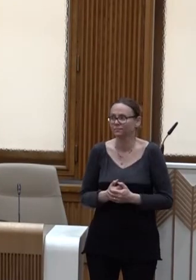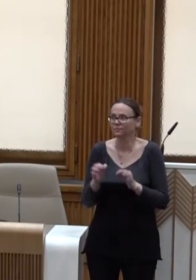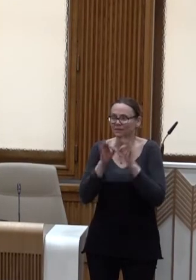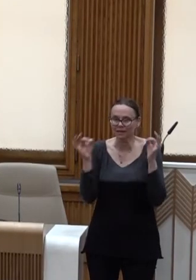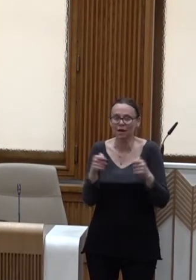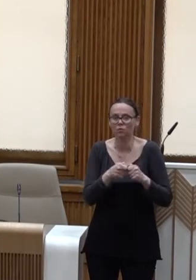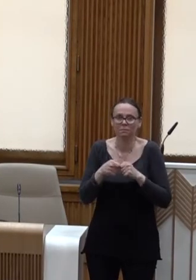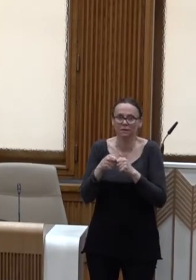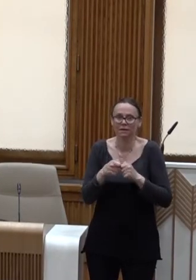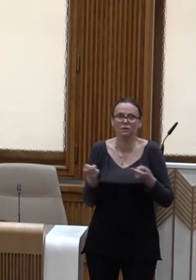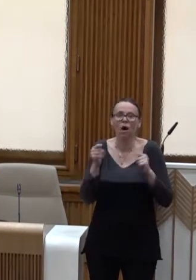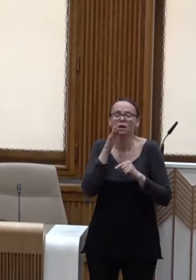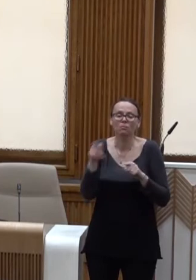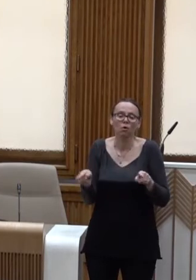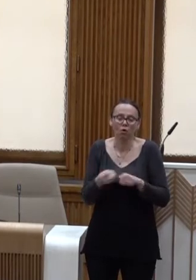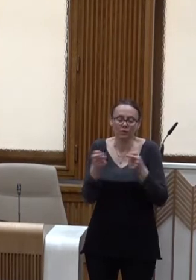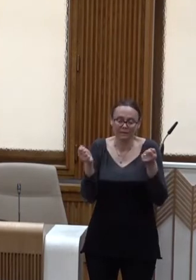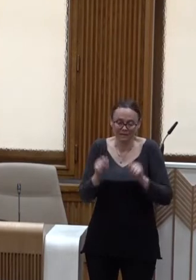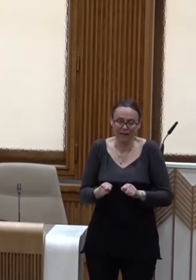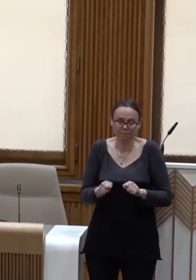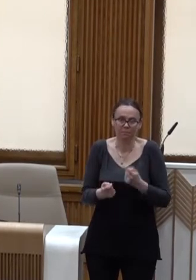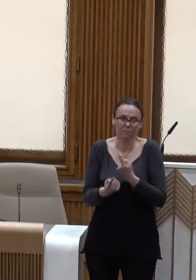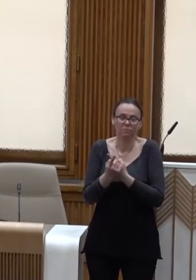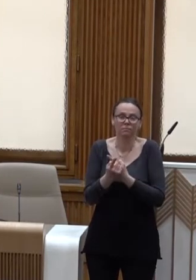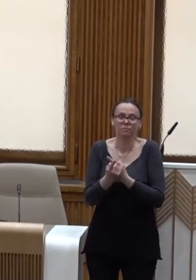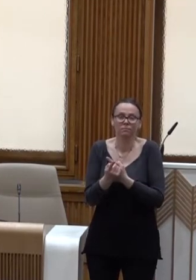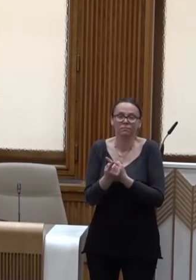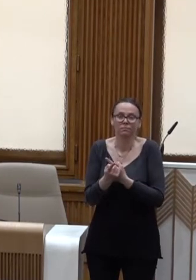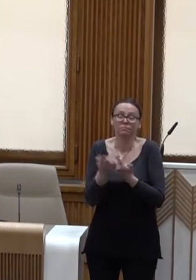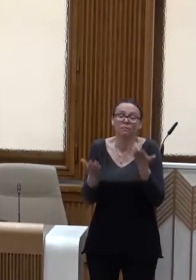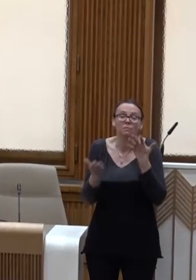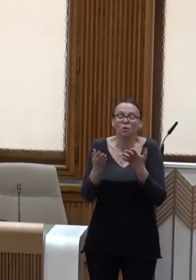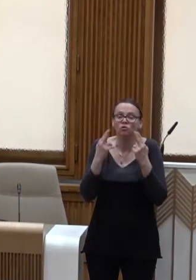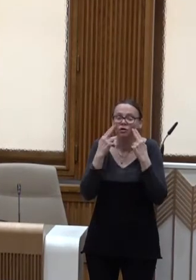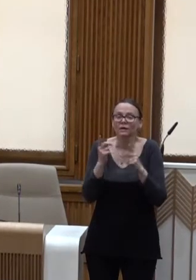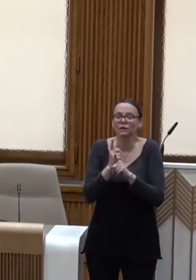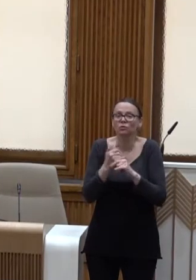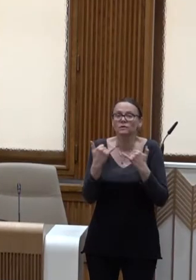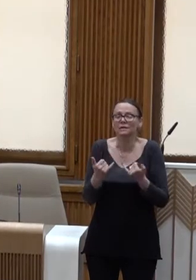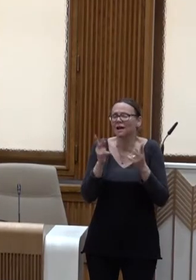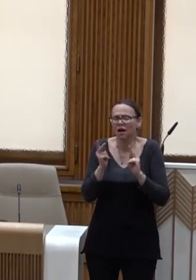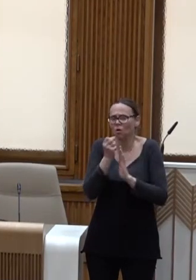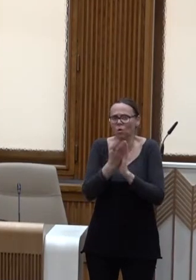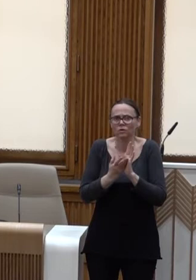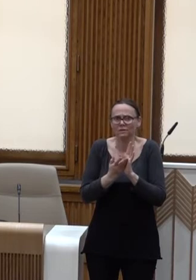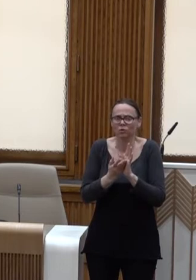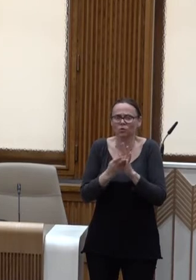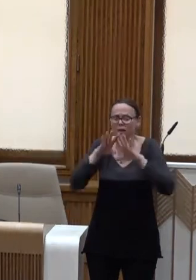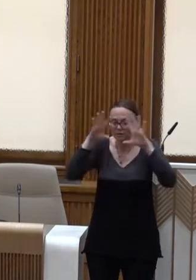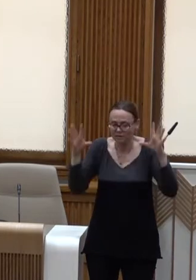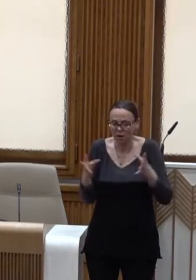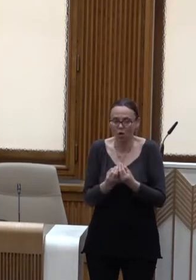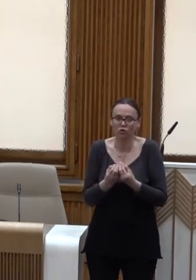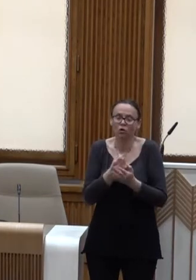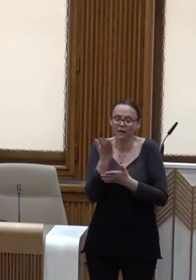javnih prireditev, ali bo to kot nek sklep nastal? Pa morda, kar se tiče zdaj, kako ocenjujete pravzaprav celotno tole,